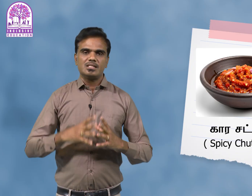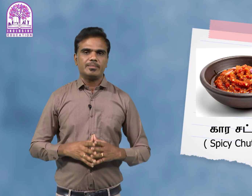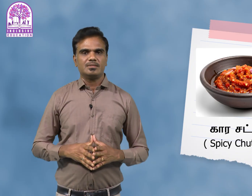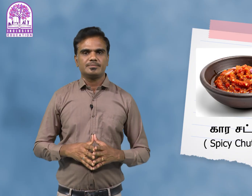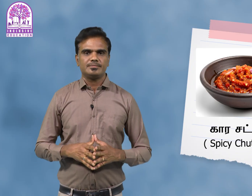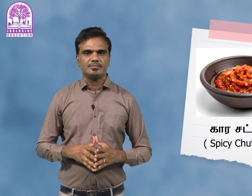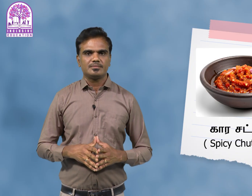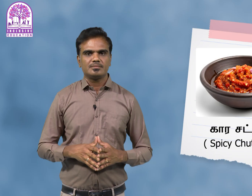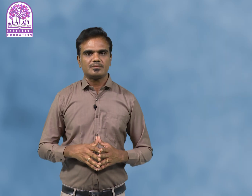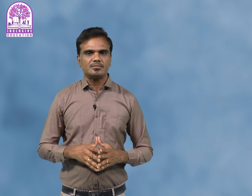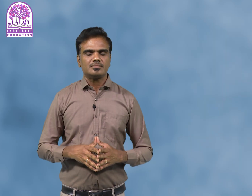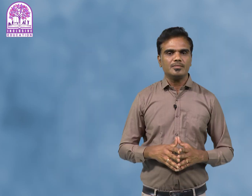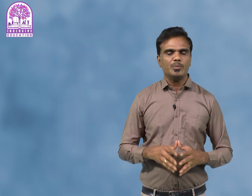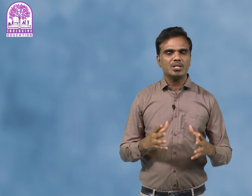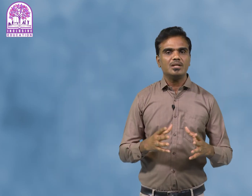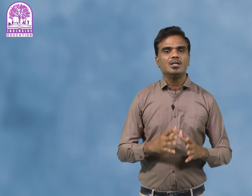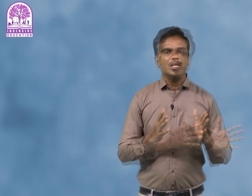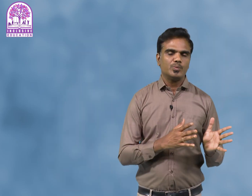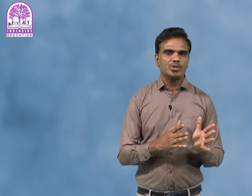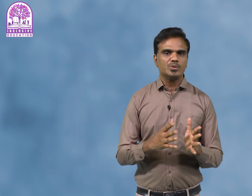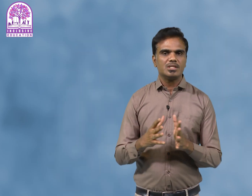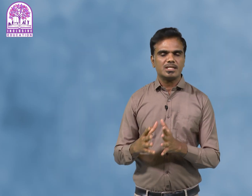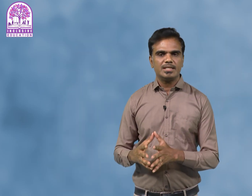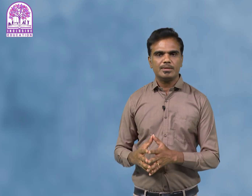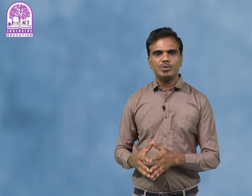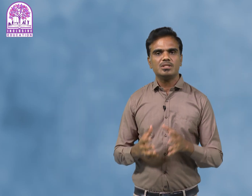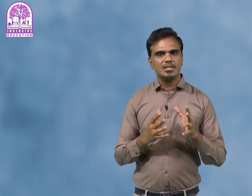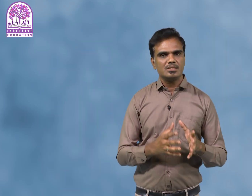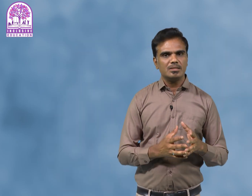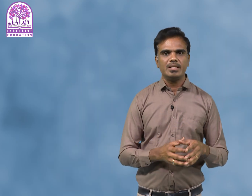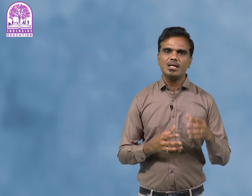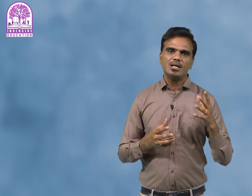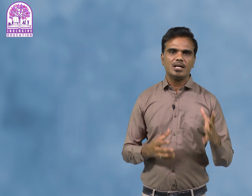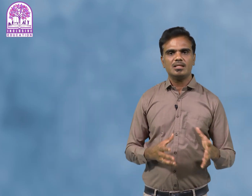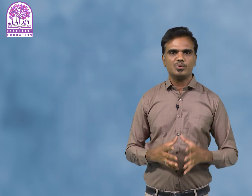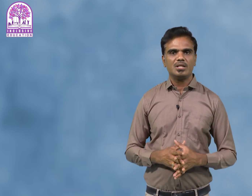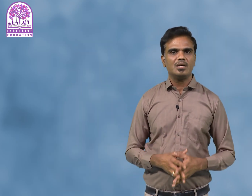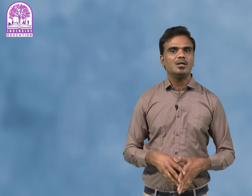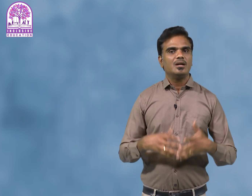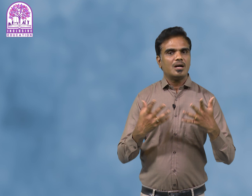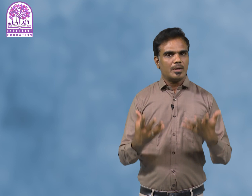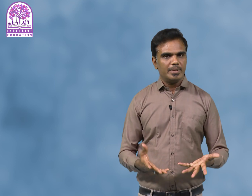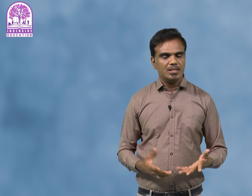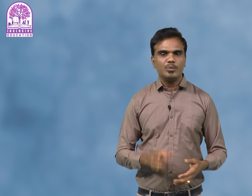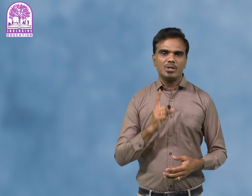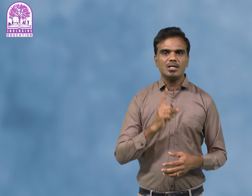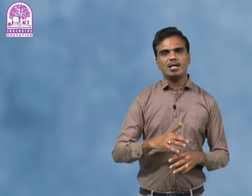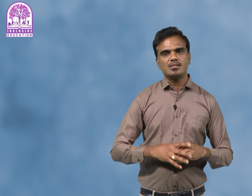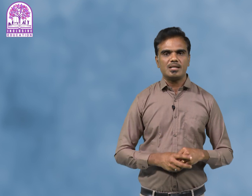சாப்பிட்டேன். புரியுதுங்களா? ஒவ்வொன்றுத்துக்கும் அந்த சட்னி என்னவோ அது தெரிஞ்சுது அப்படின்னா அதை சொல்லலாம். அப்படி இல்லை உங்களுக்கு கலர்ஸ் நல்லா